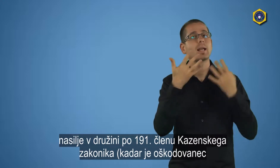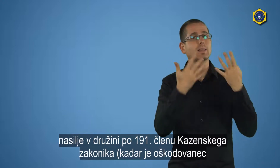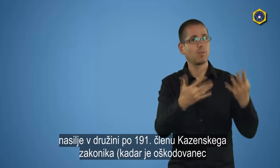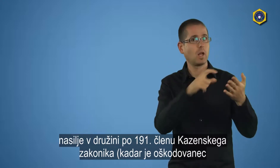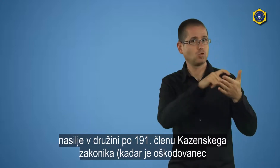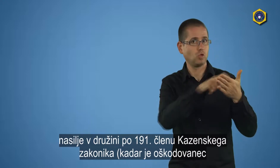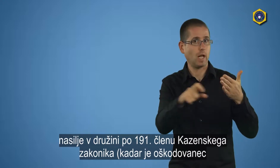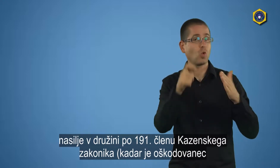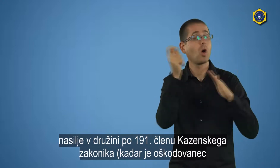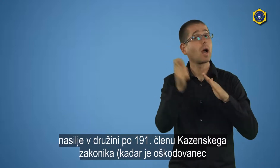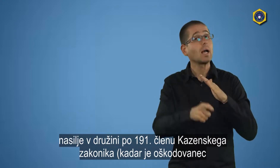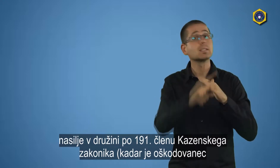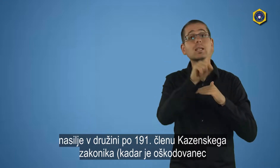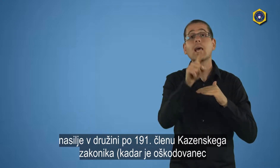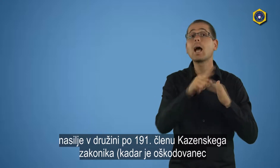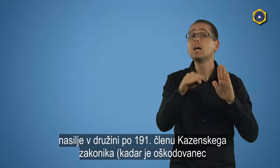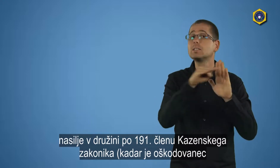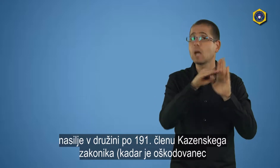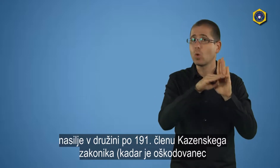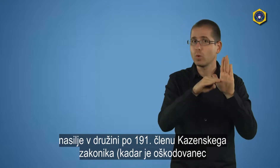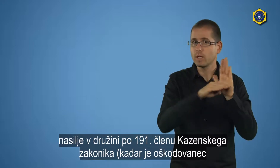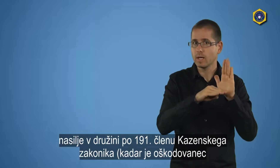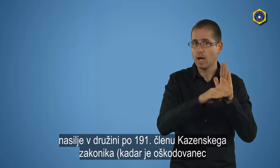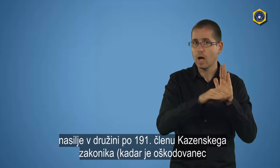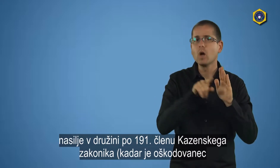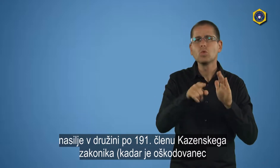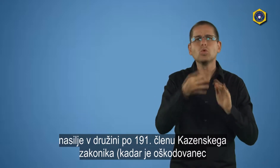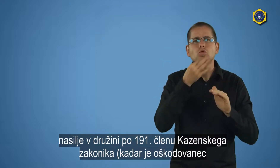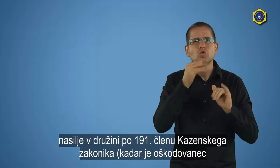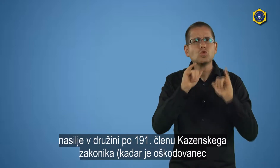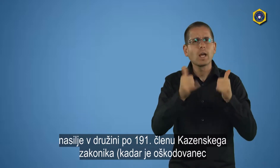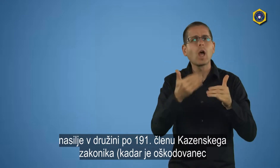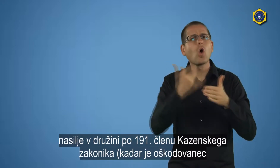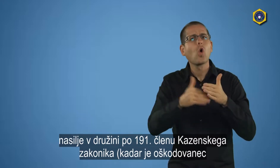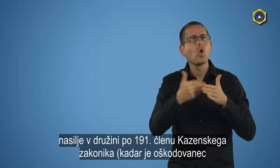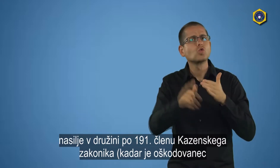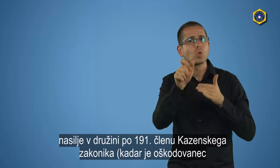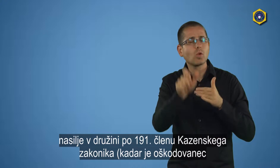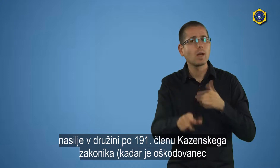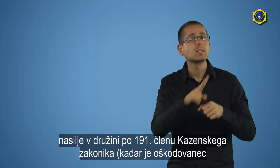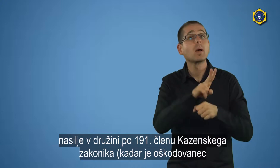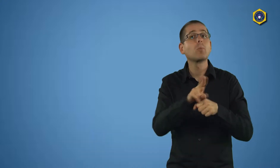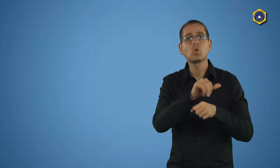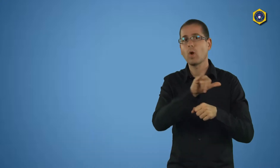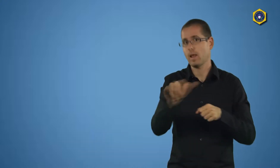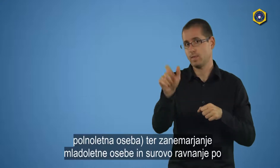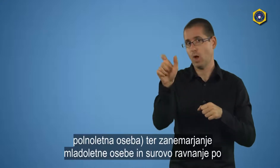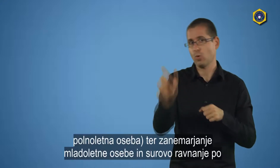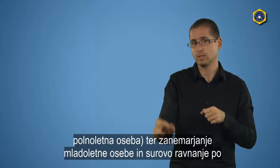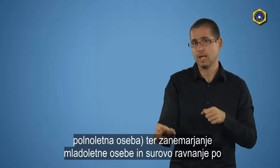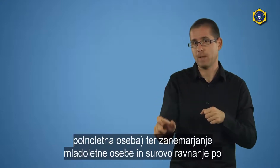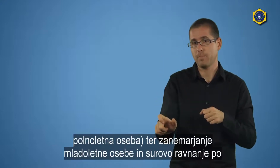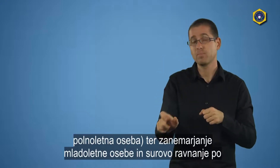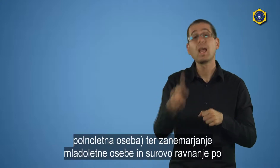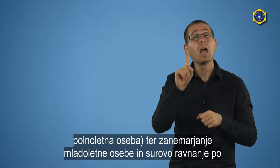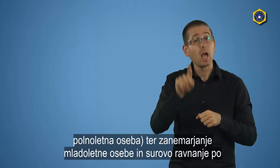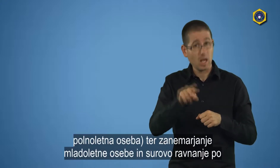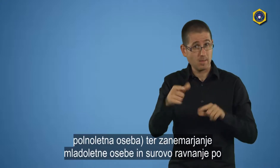členu Kazenskega zakonika, kadar je oškodovanec polnoletna oseba, ter zanemarjanje mladoletne osebe